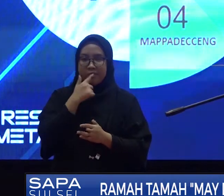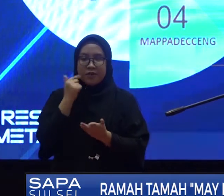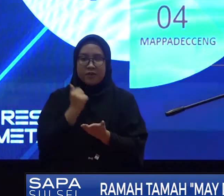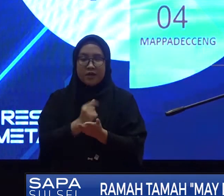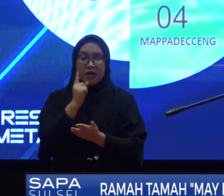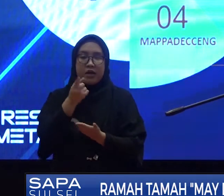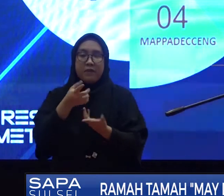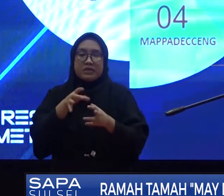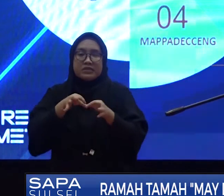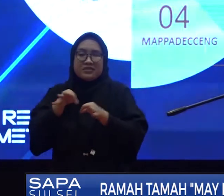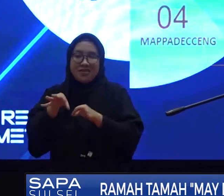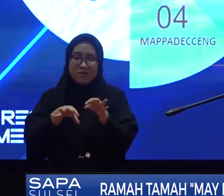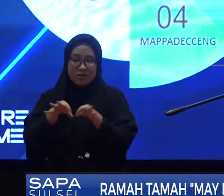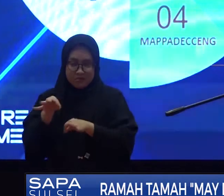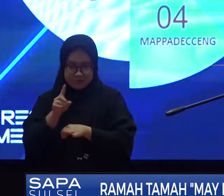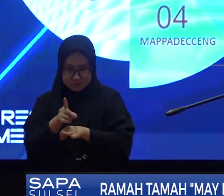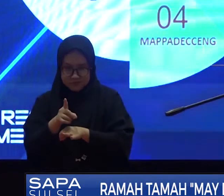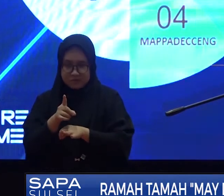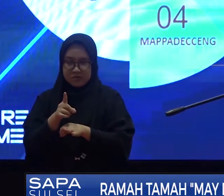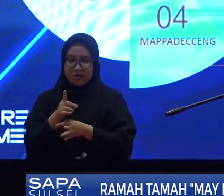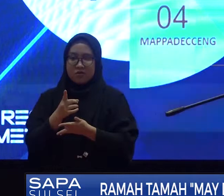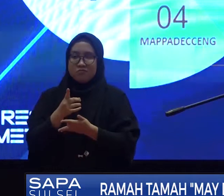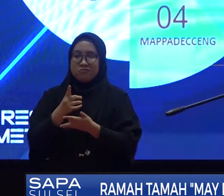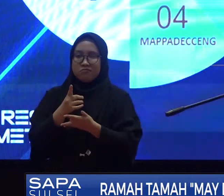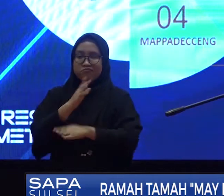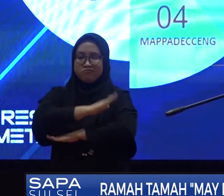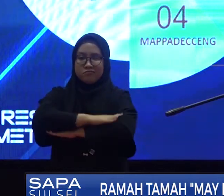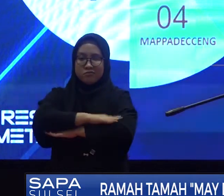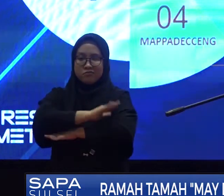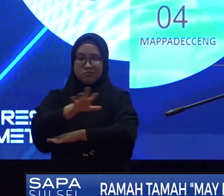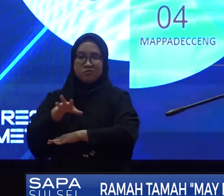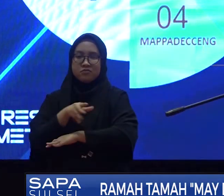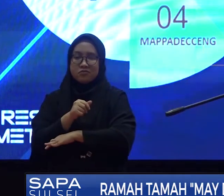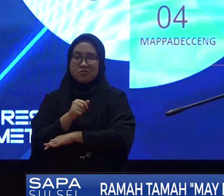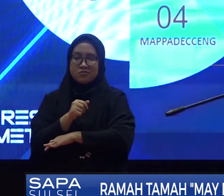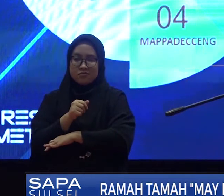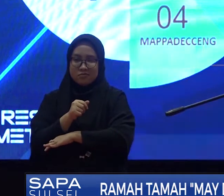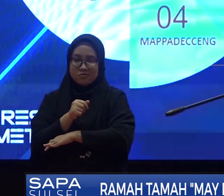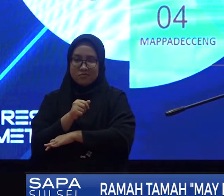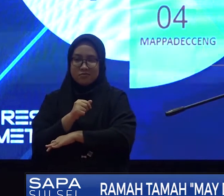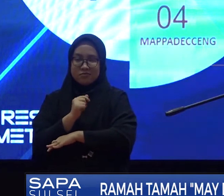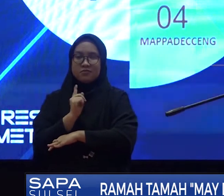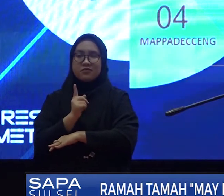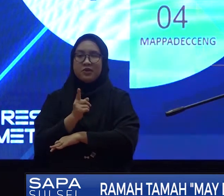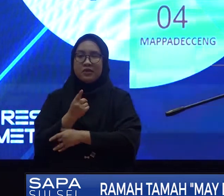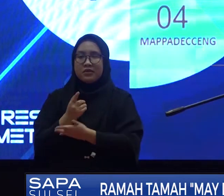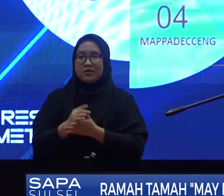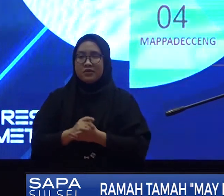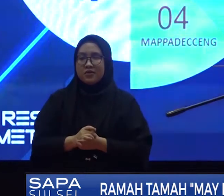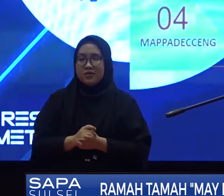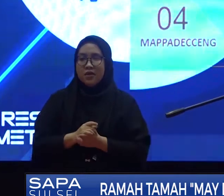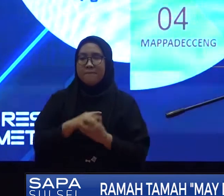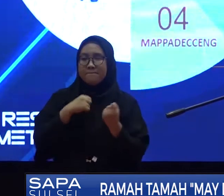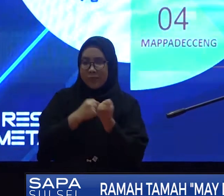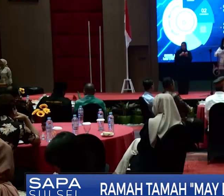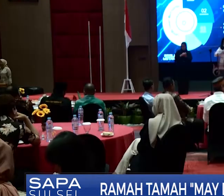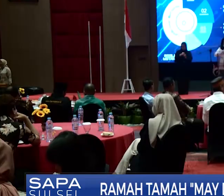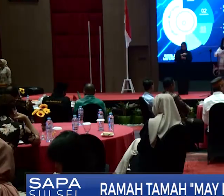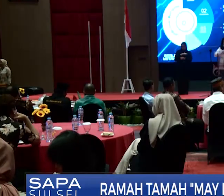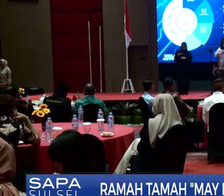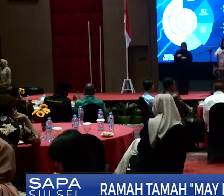strategi untuk mengakselerasi serta menjamin keberlangsungannya dan kami berharap arahan dan support dari